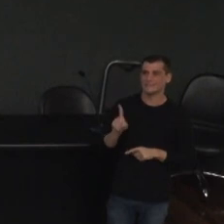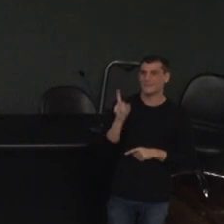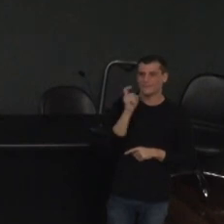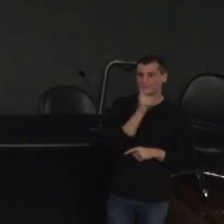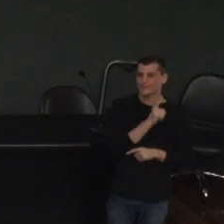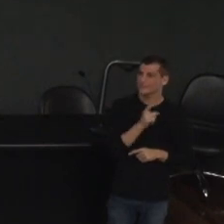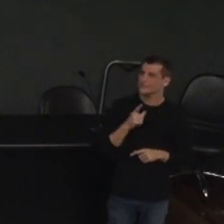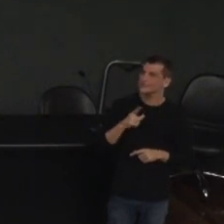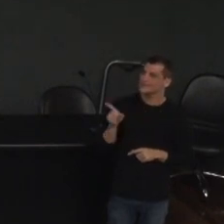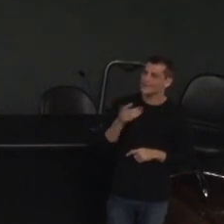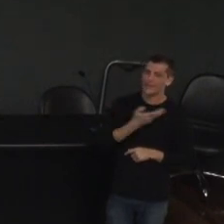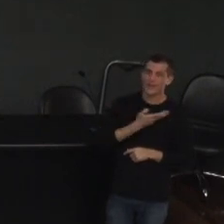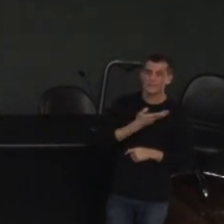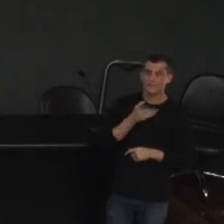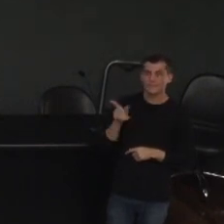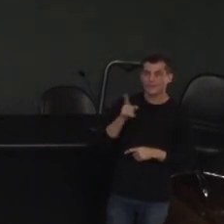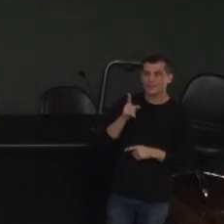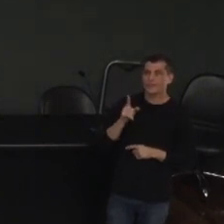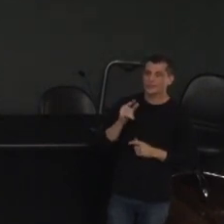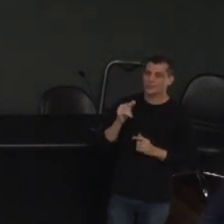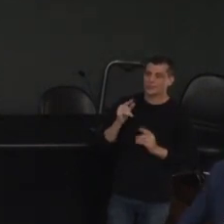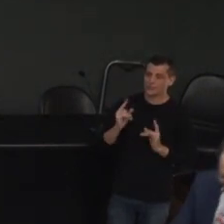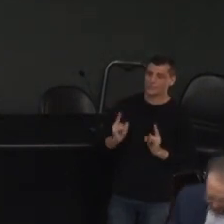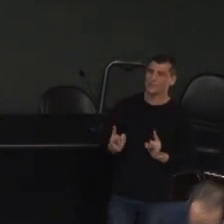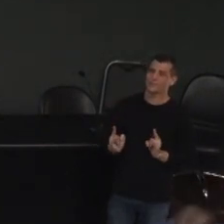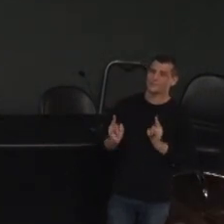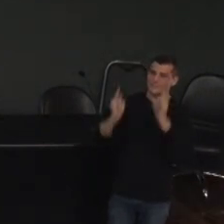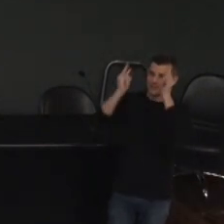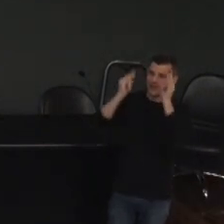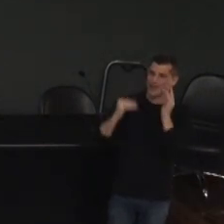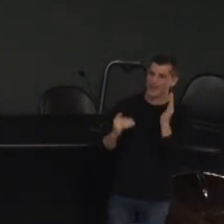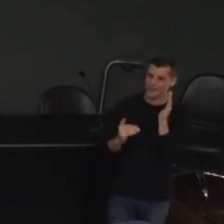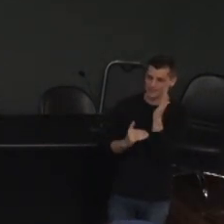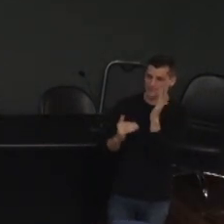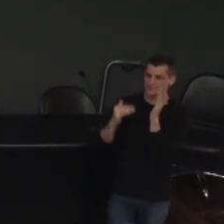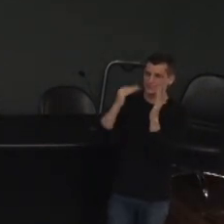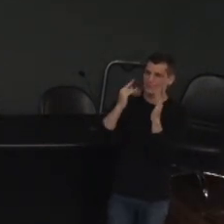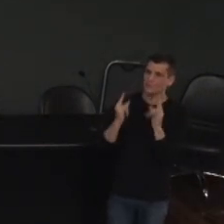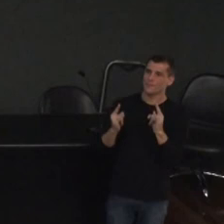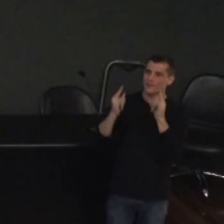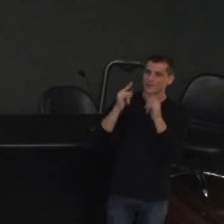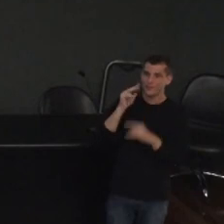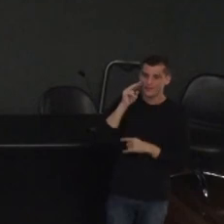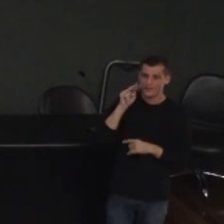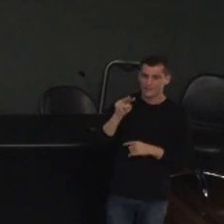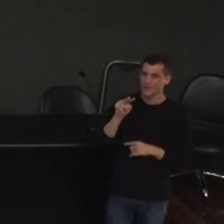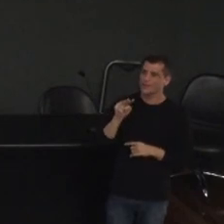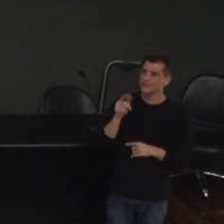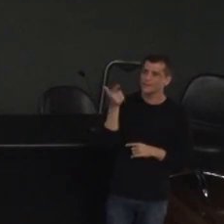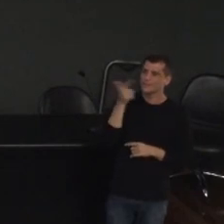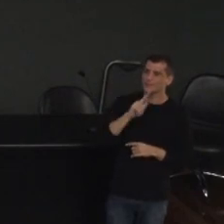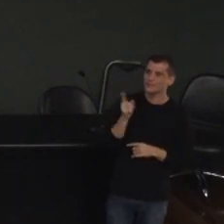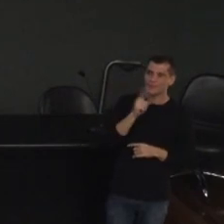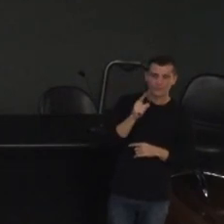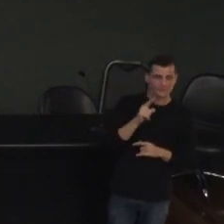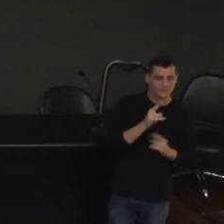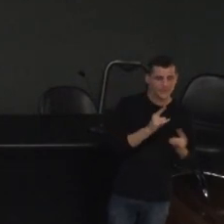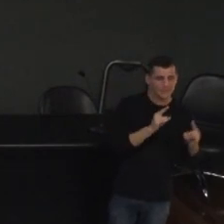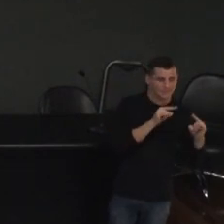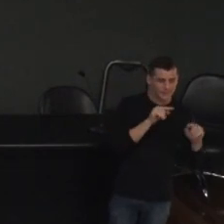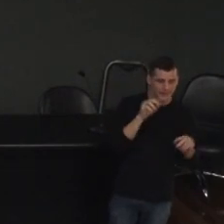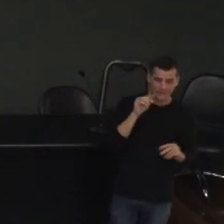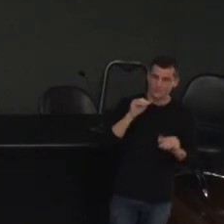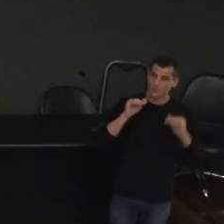numa Auto não andar alto no prédio E aí ele não conseguia ver os prédios estavam abaixo do andar assim tá tudo neblina né